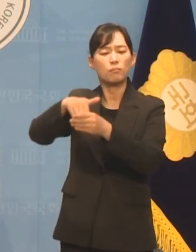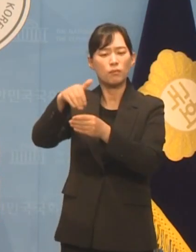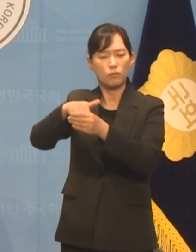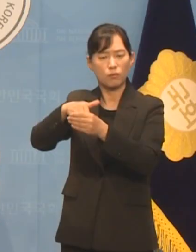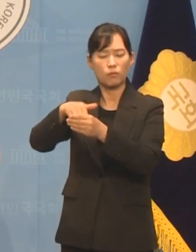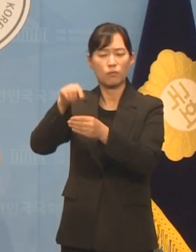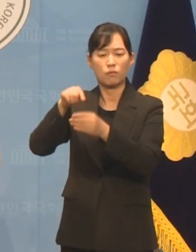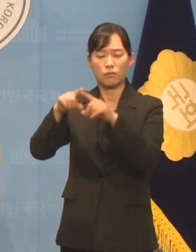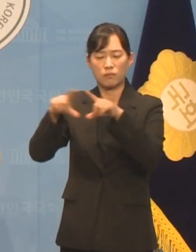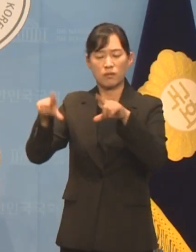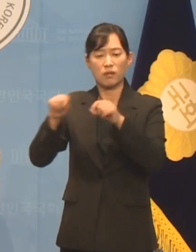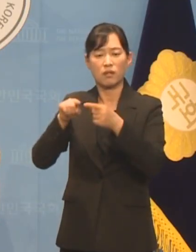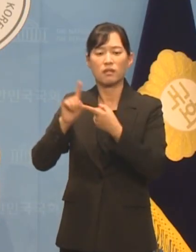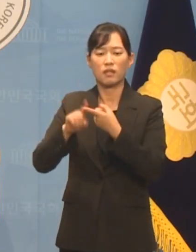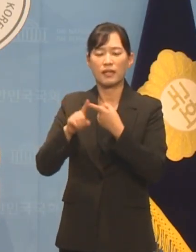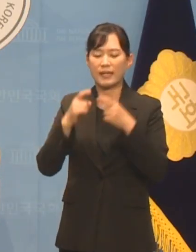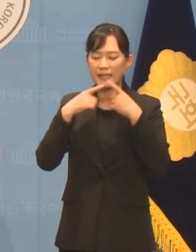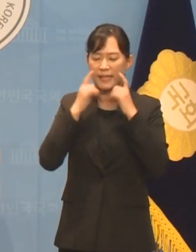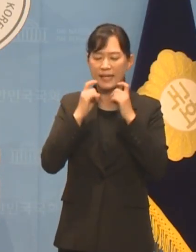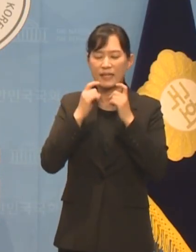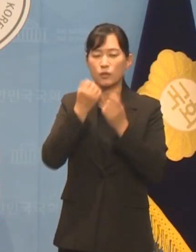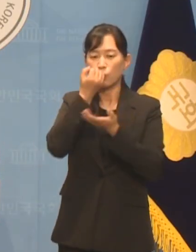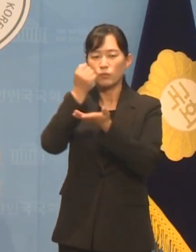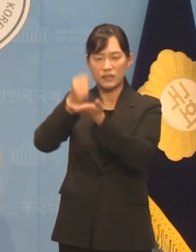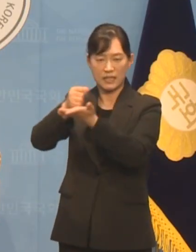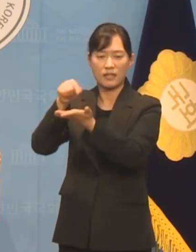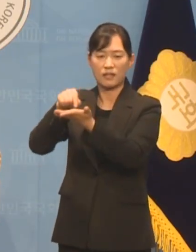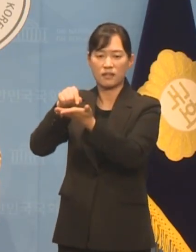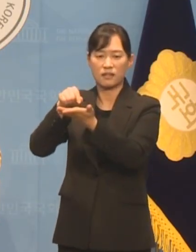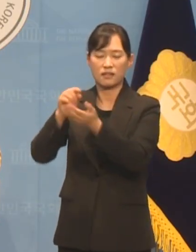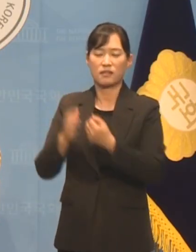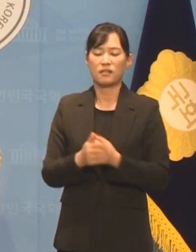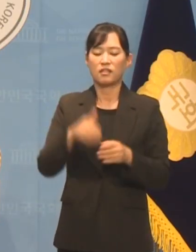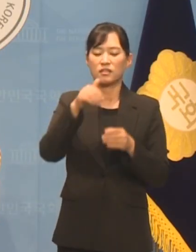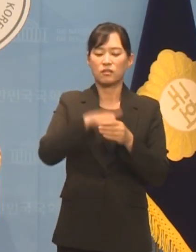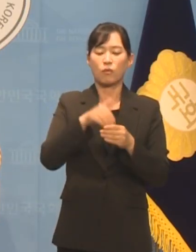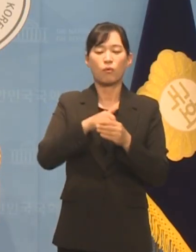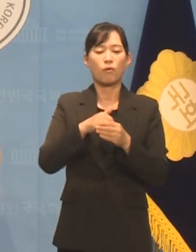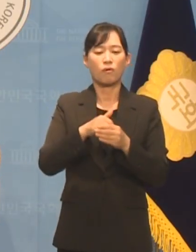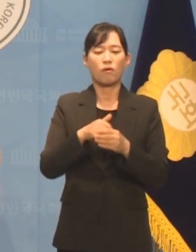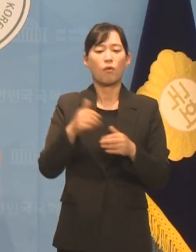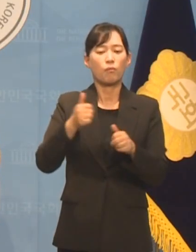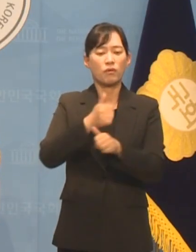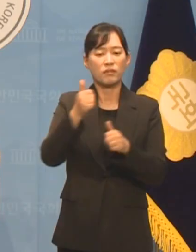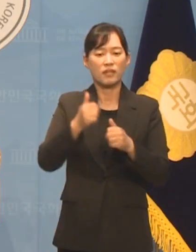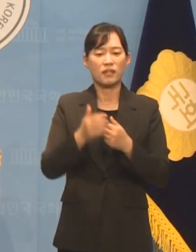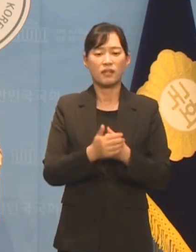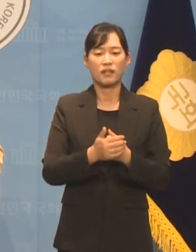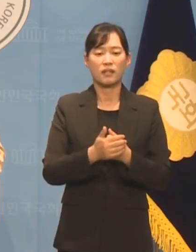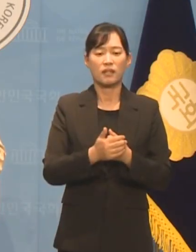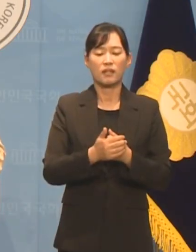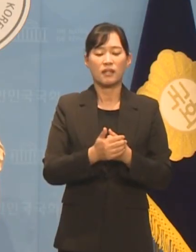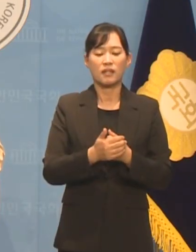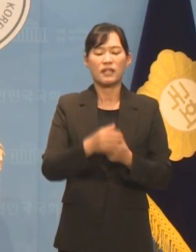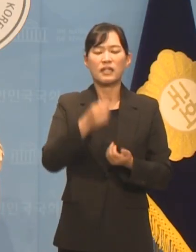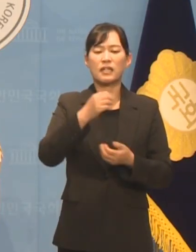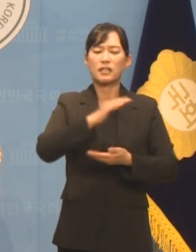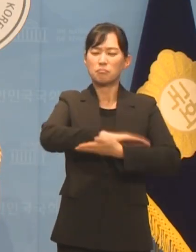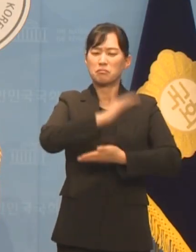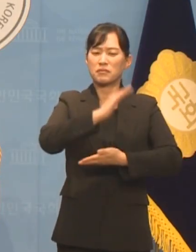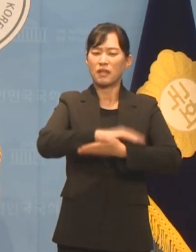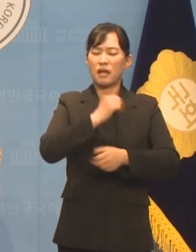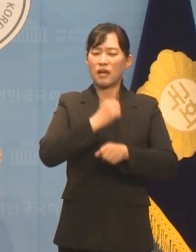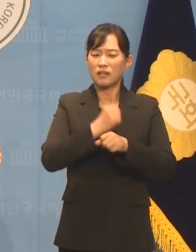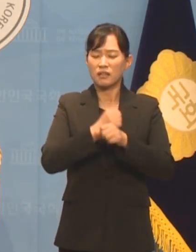사전투표관리관의 개인 도장 날인을 선관위 인수의 날인으로 할 수 있다는 이런